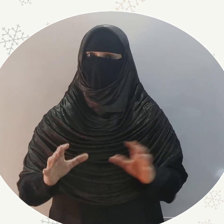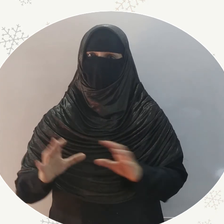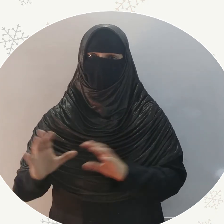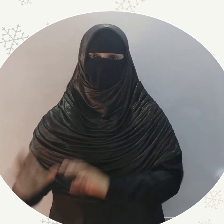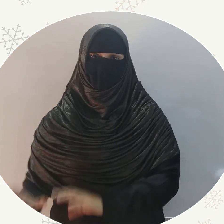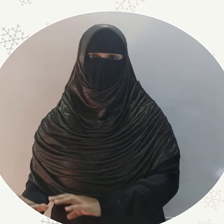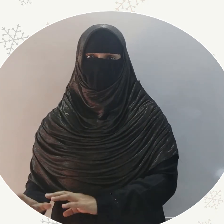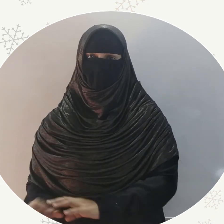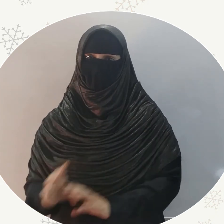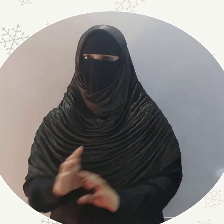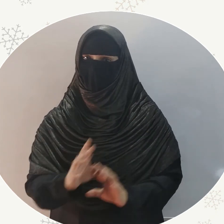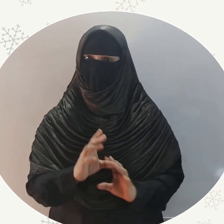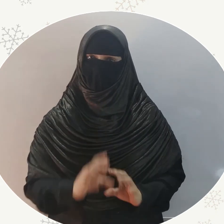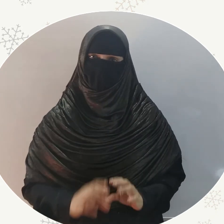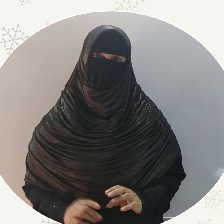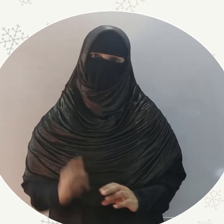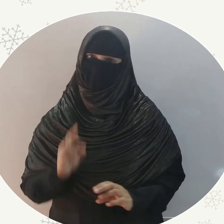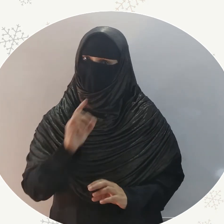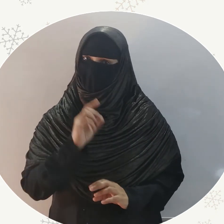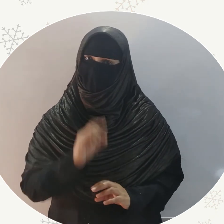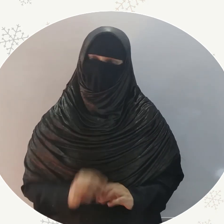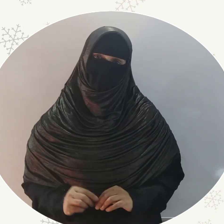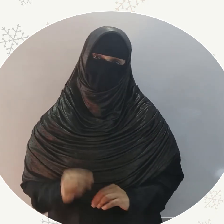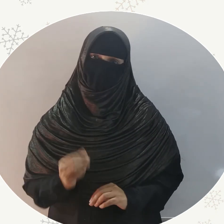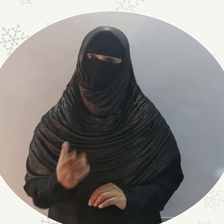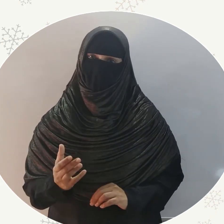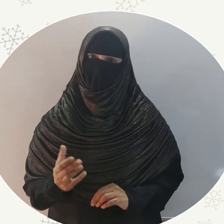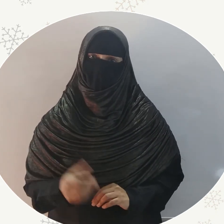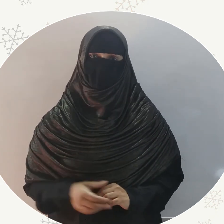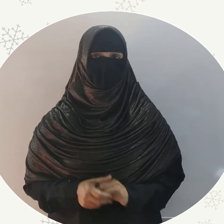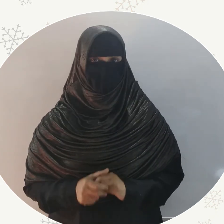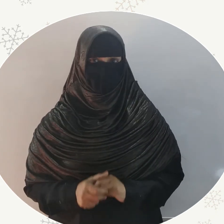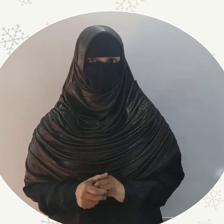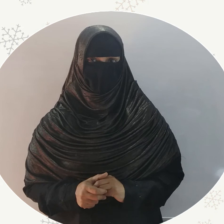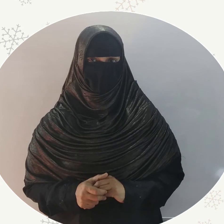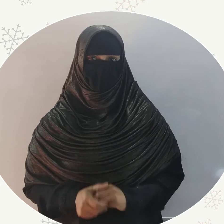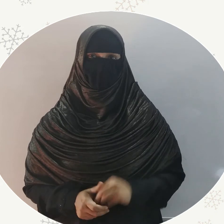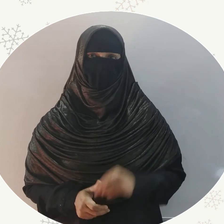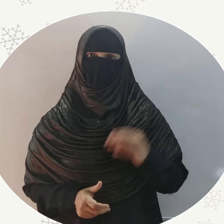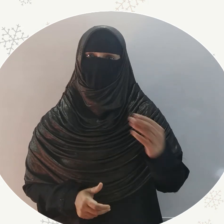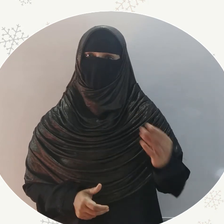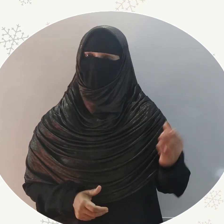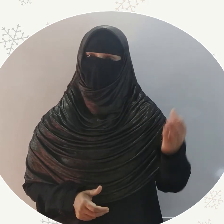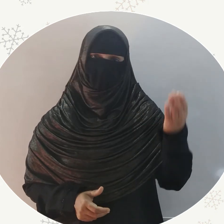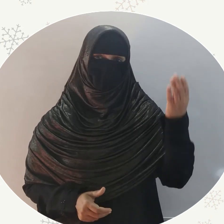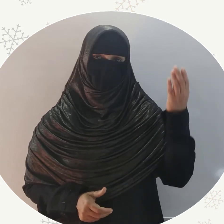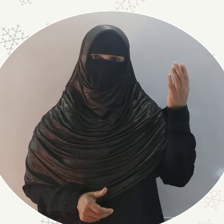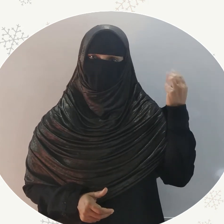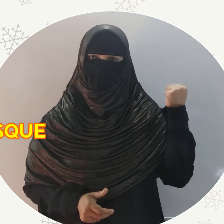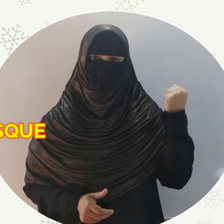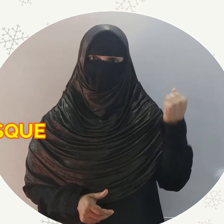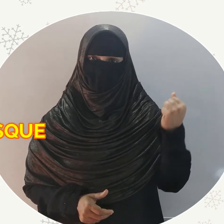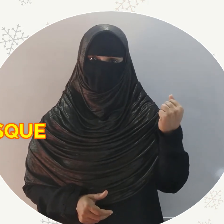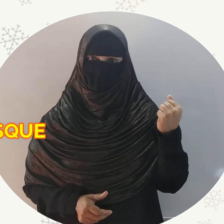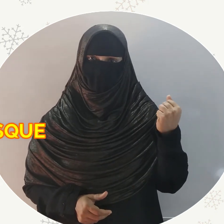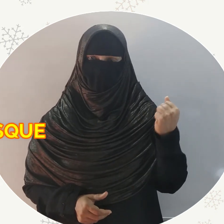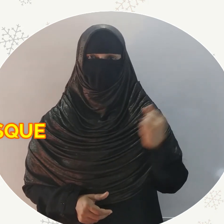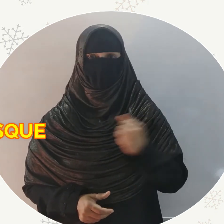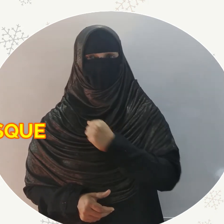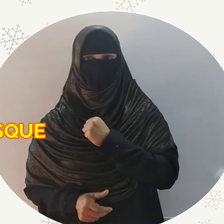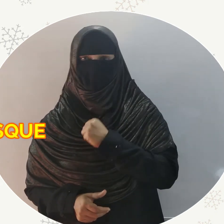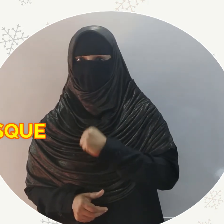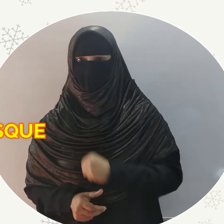പക്ഷെ കറക്റ്റ് പ്രൊണൗൺസിയേഷൻ എന്താണ്? ലോഞ്ച്. ലോഞ്ച്. ഓക്കെ. ഇനിയും അടുത്ത വേർഡ് എന്താണ്? ഇപ്പോൾ നമ്മൾ വളരെ ഒരു പ്ലീസിംഗ് ആൻഡ്